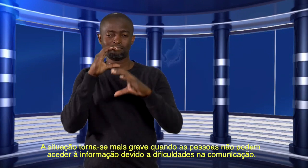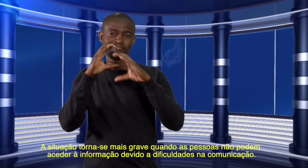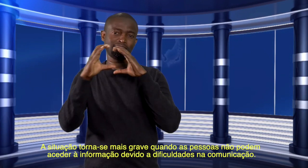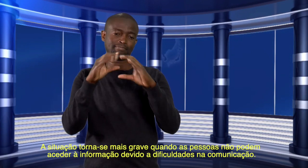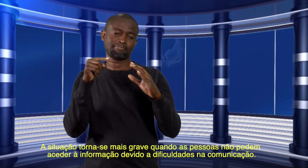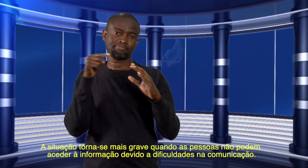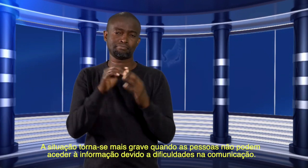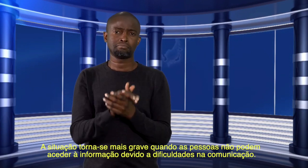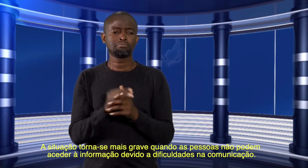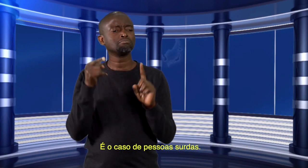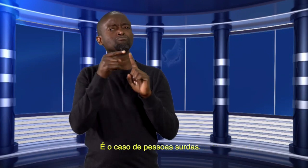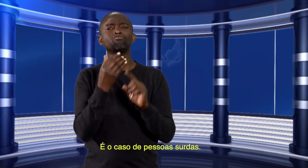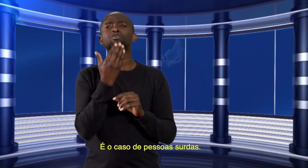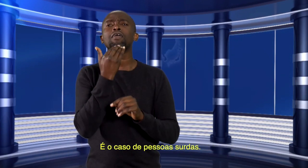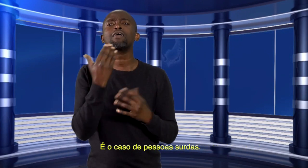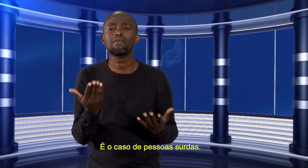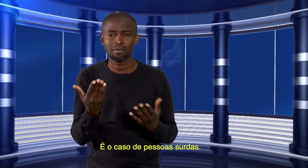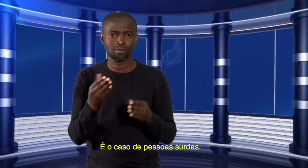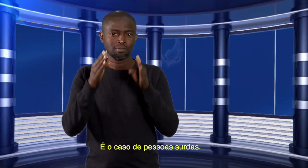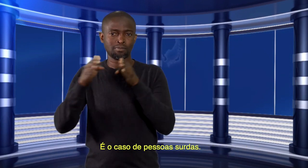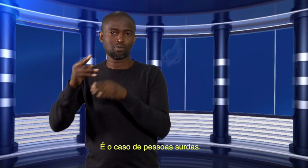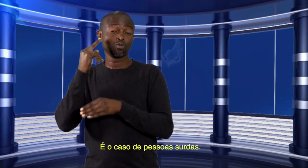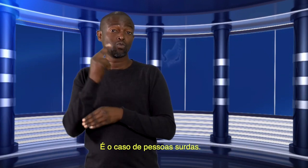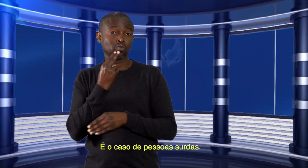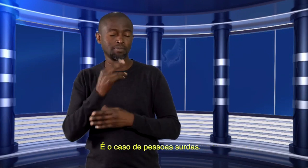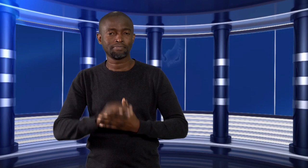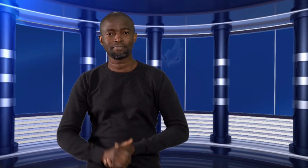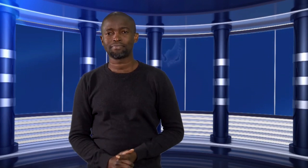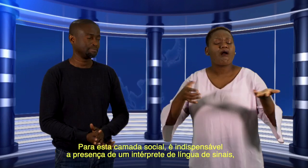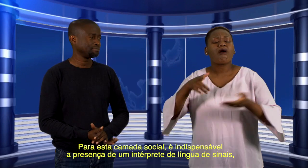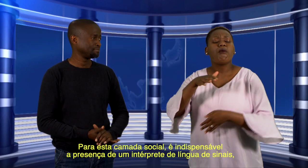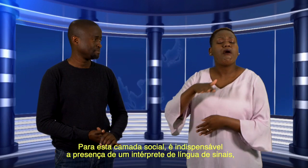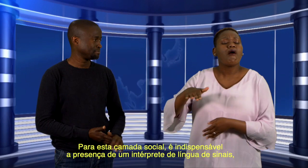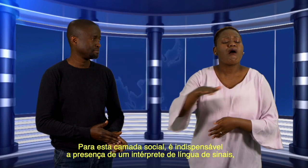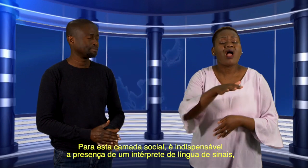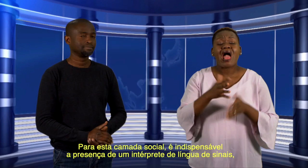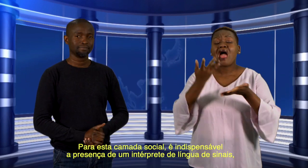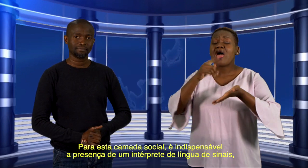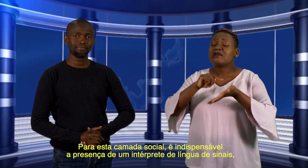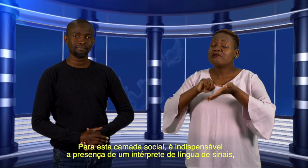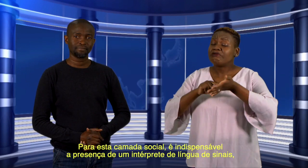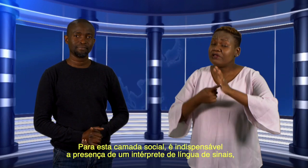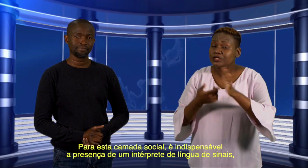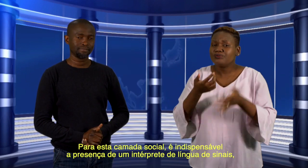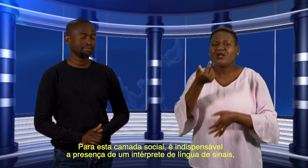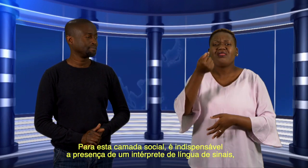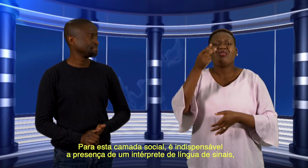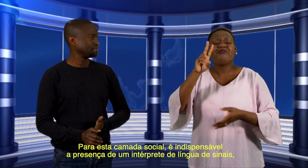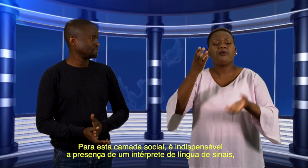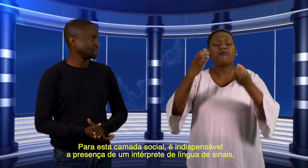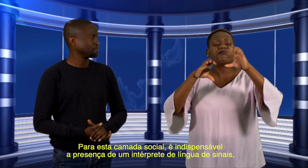dificuldades na comunicação. É o caso de pessoas surdas. Para esta camada social, é